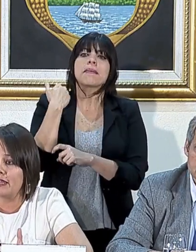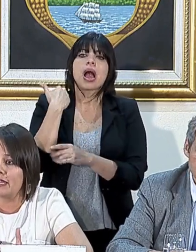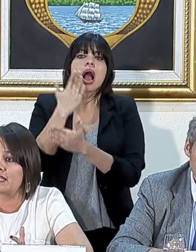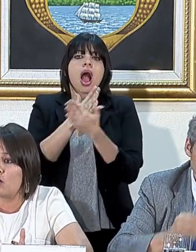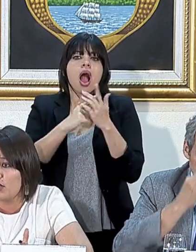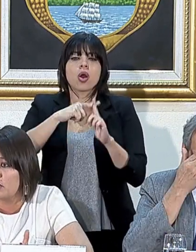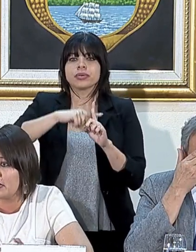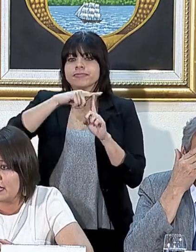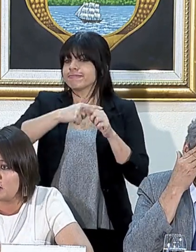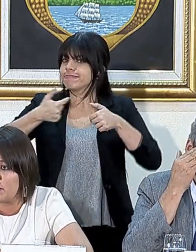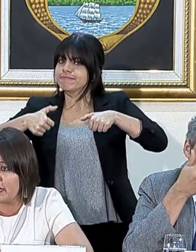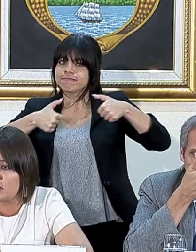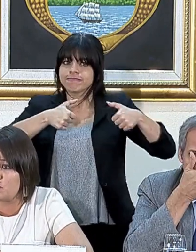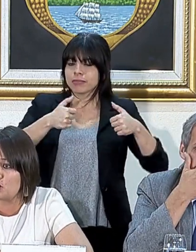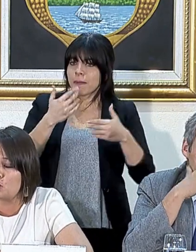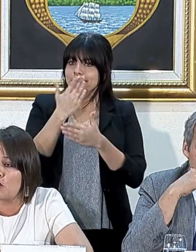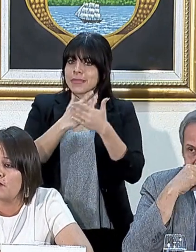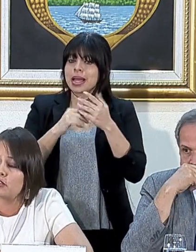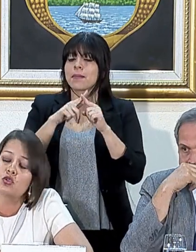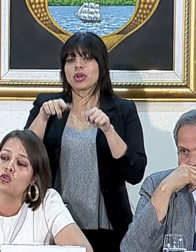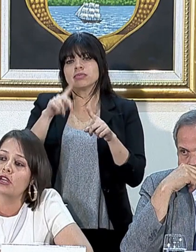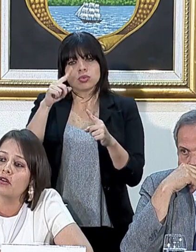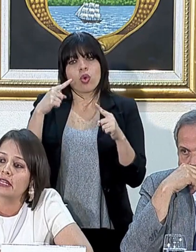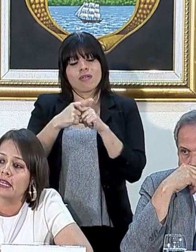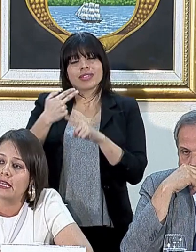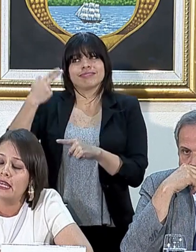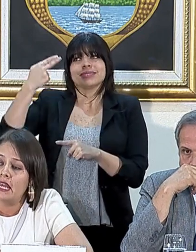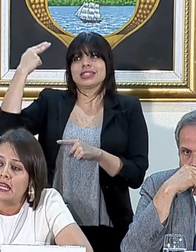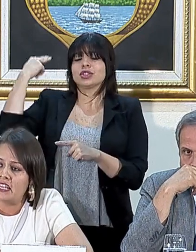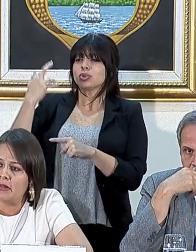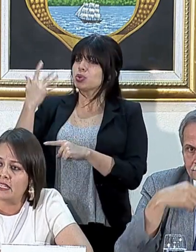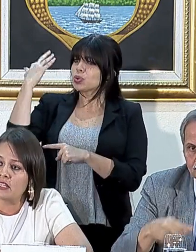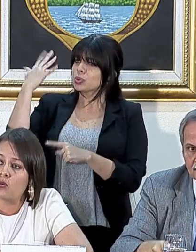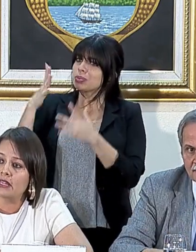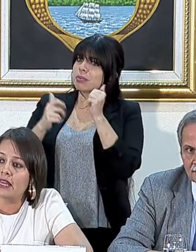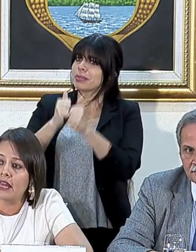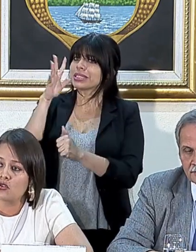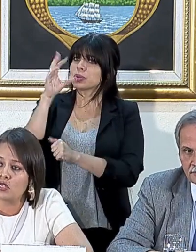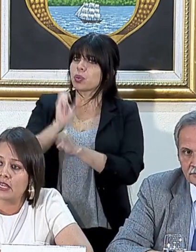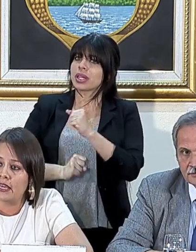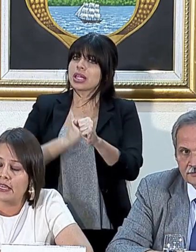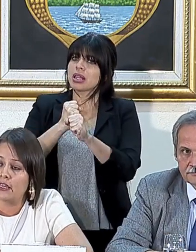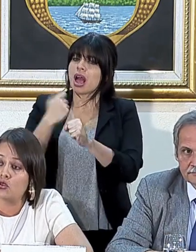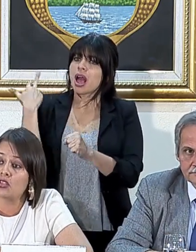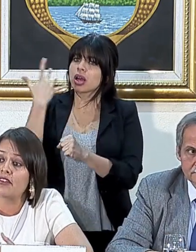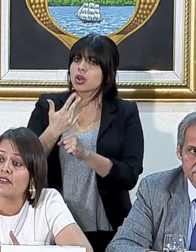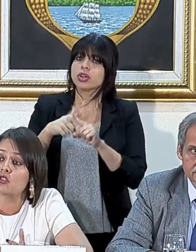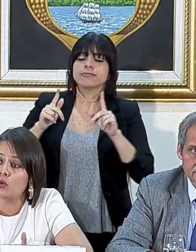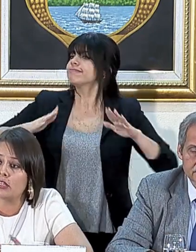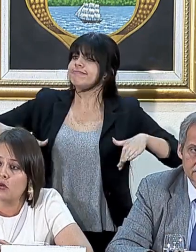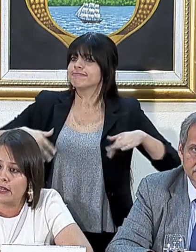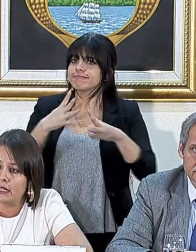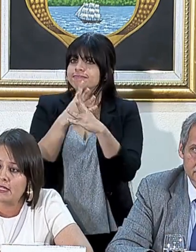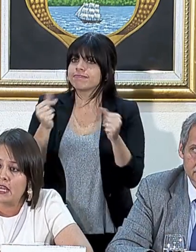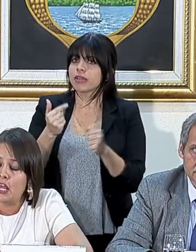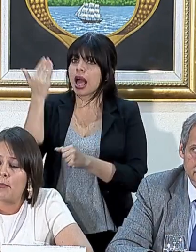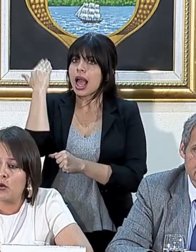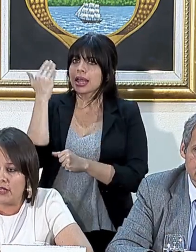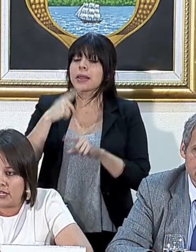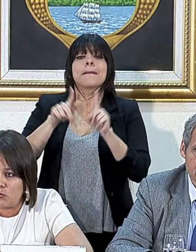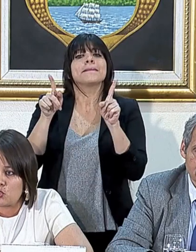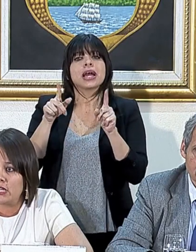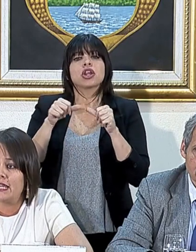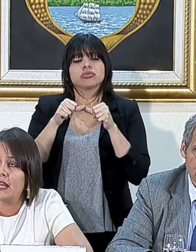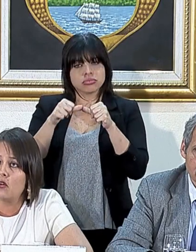algún nivel de desacuerdo entre las partes, pues es un conflicto histórico que tiene ya más de 50 años y que no se había resuelto antes,